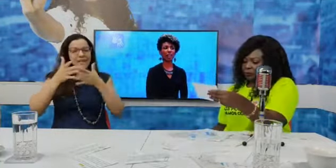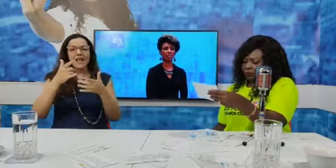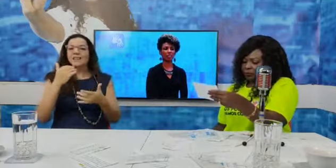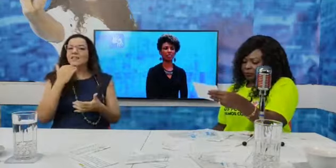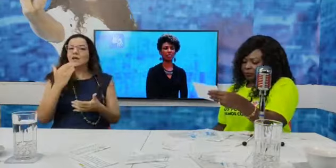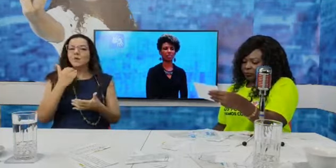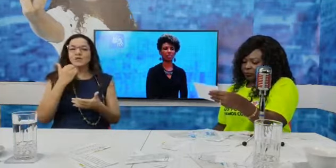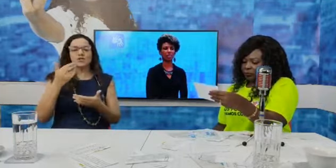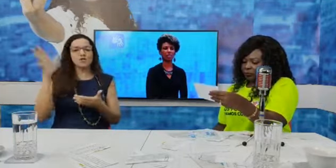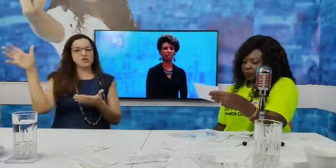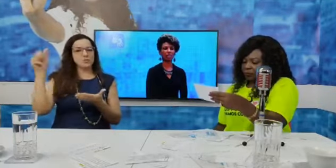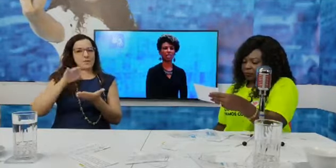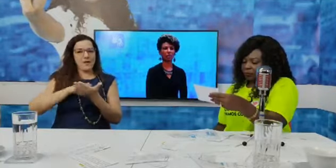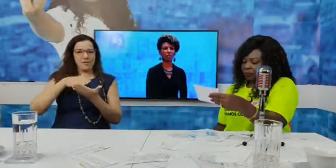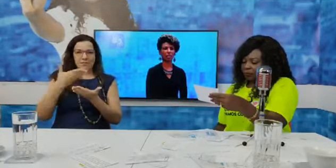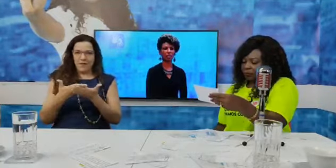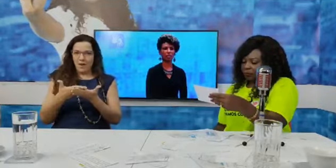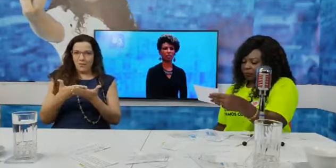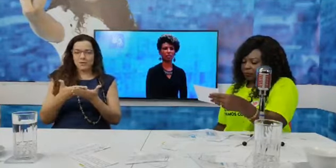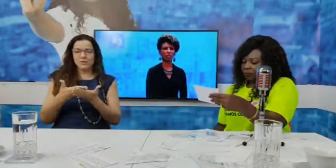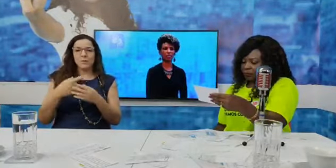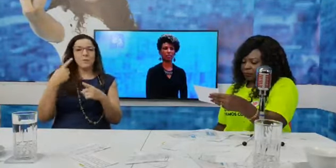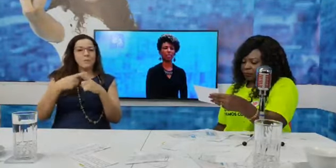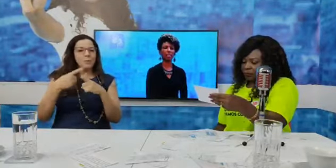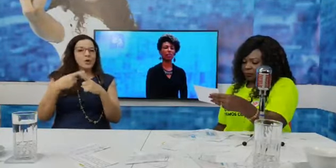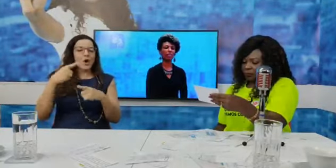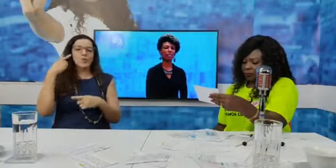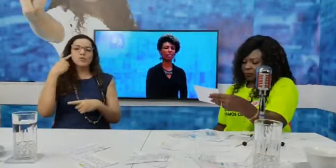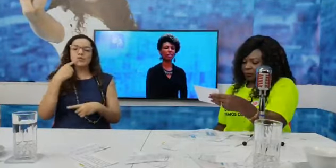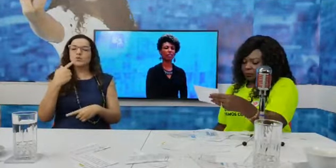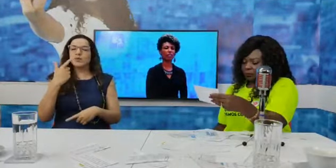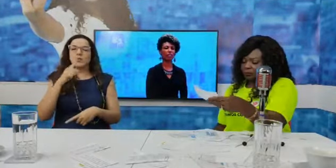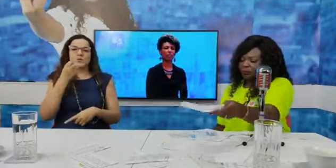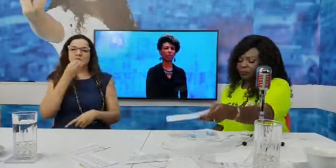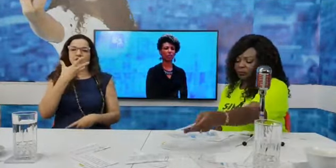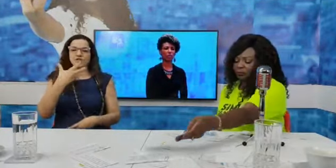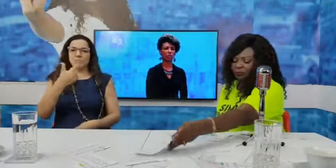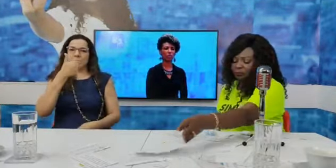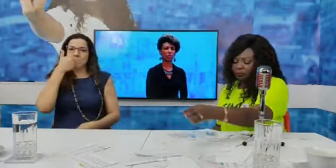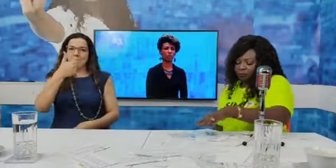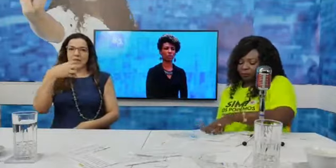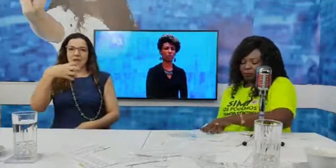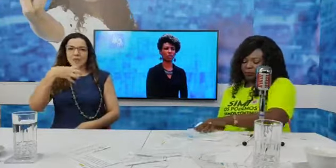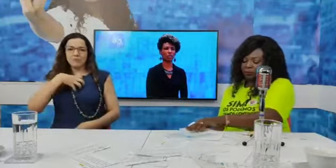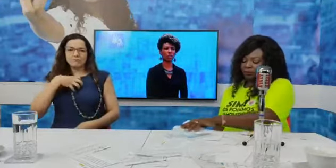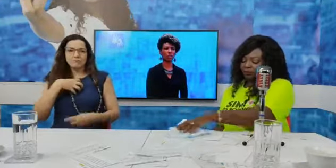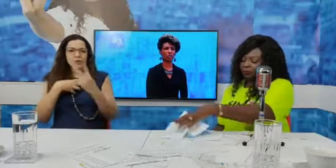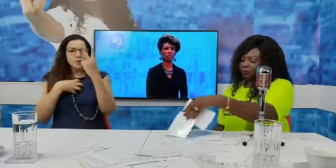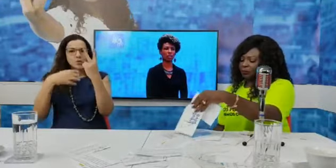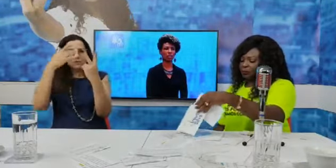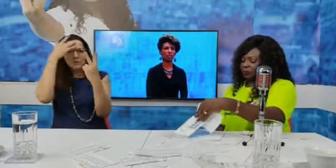ajudá-lo se eles souberem Libras. E não é interessante ter o intérprete junto.